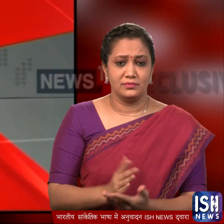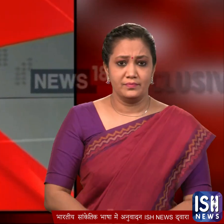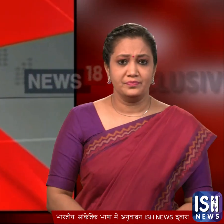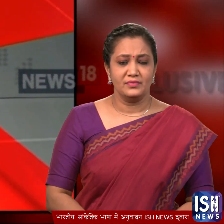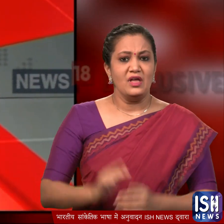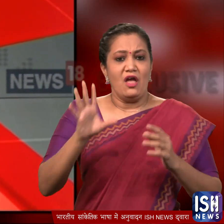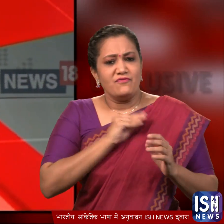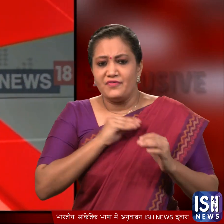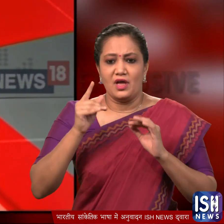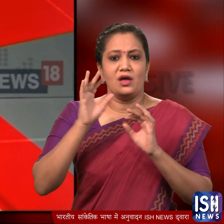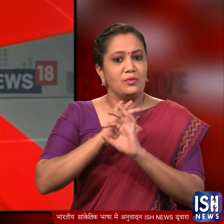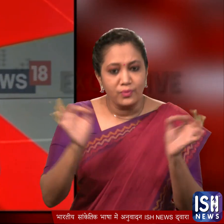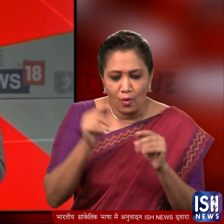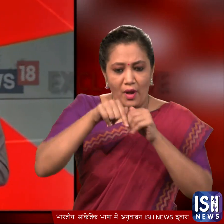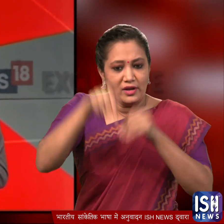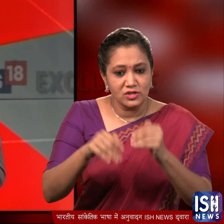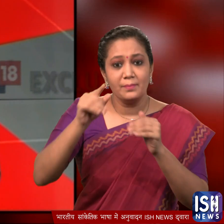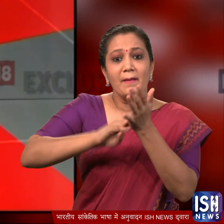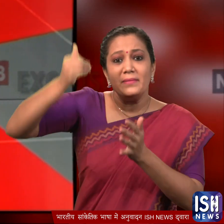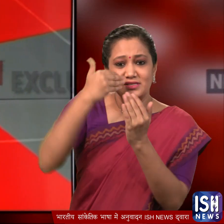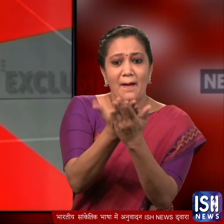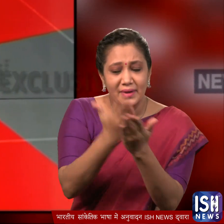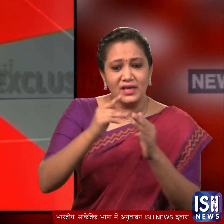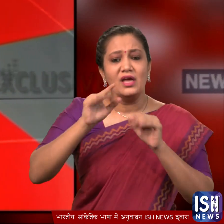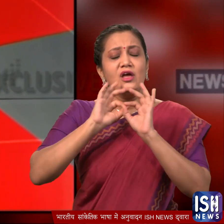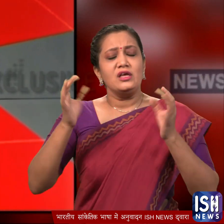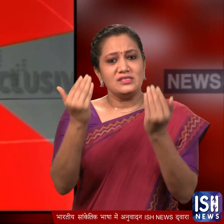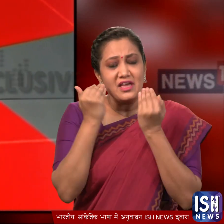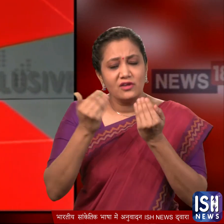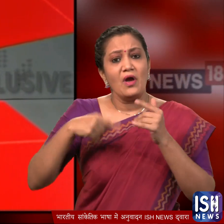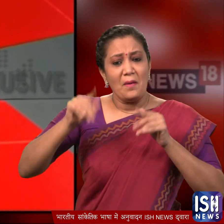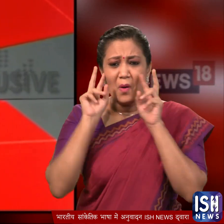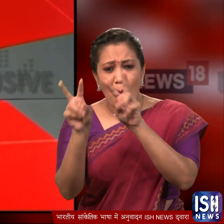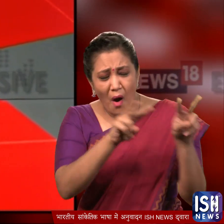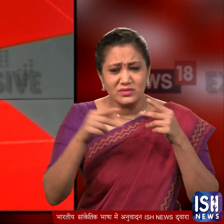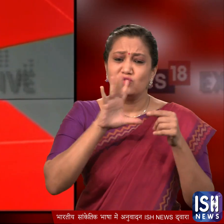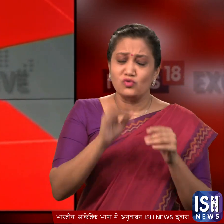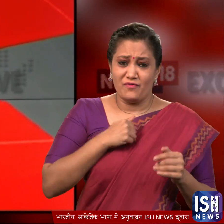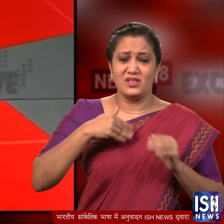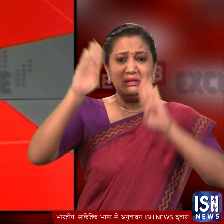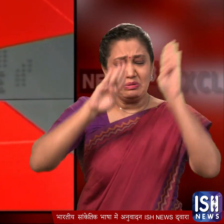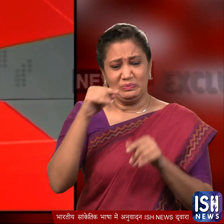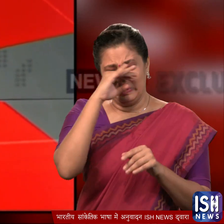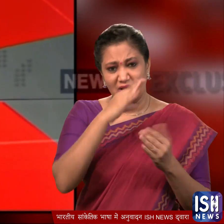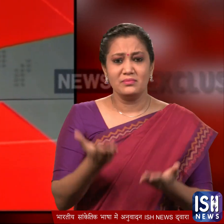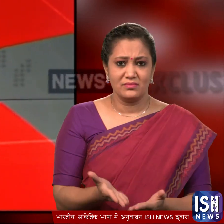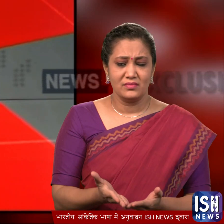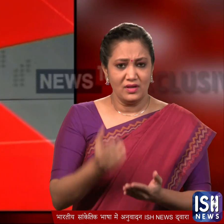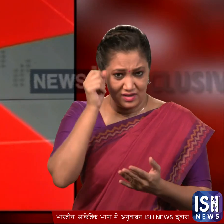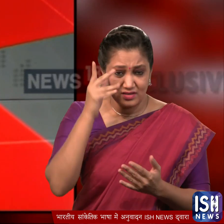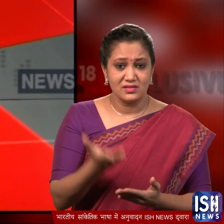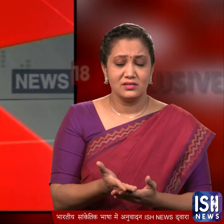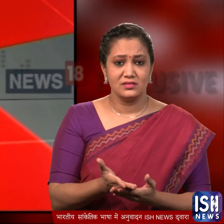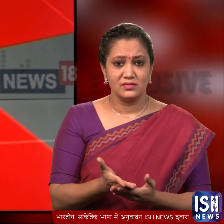पड़ी। हम बिना डरे वोट डाल सकें, नेता सुरक्षित होकर चुनाव लड़ सकें, उसके लिए भी पहरा लगाना पड़े। हमारे लोकतंत्र के लिए इससे